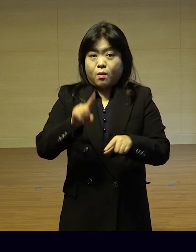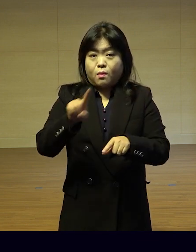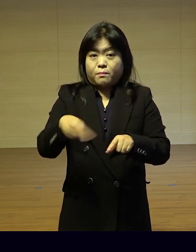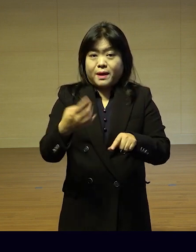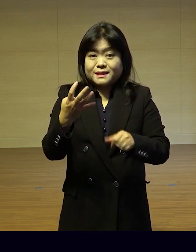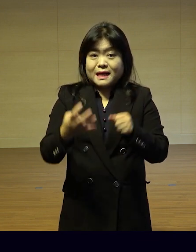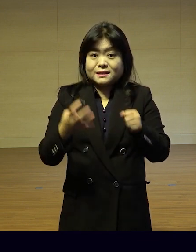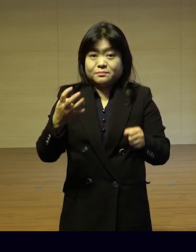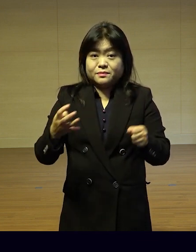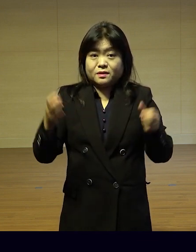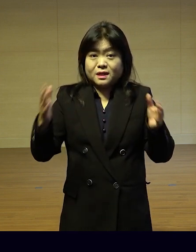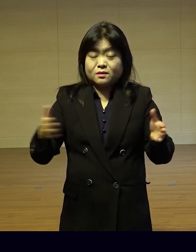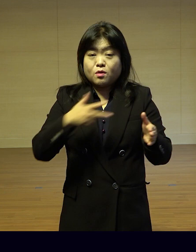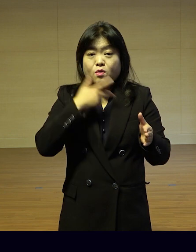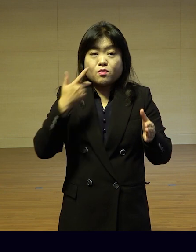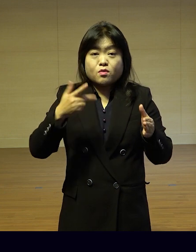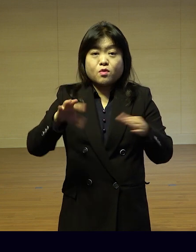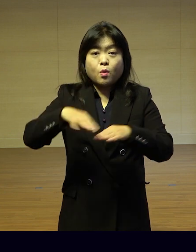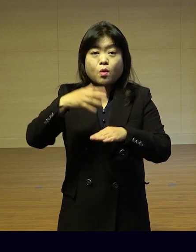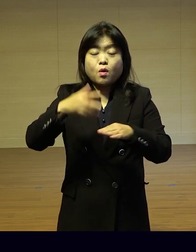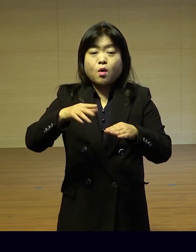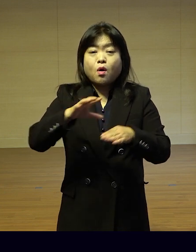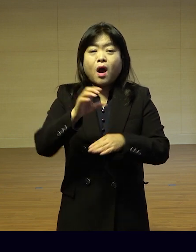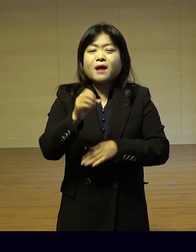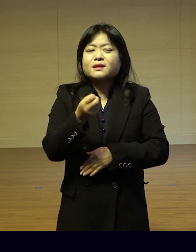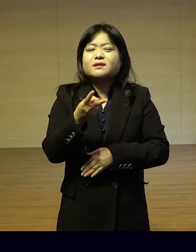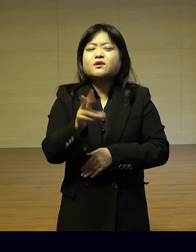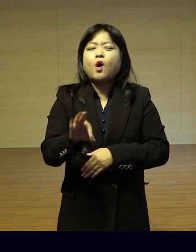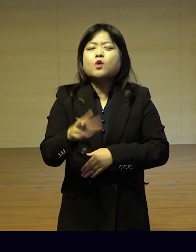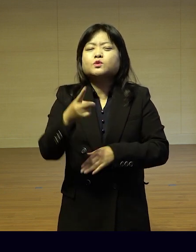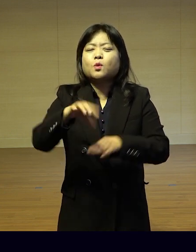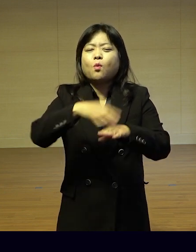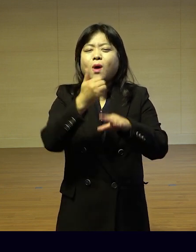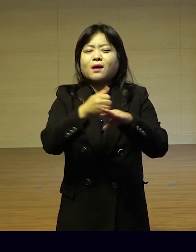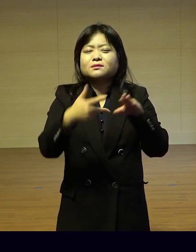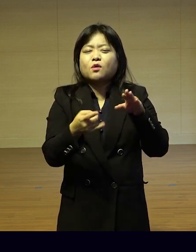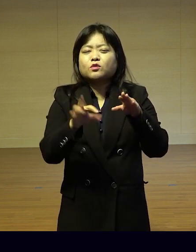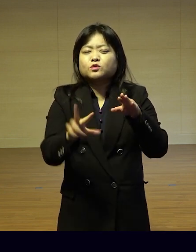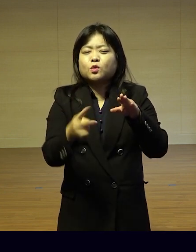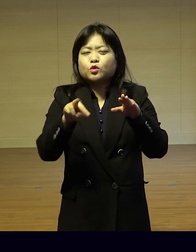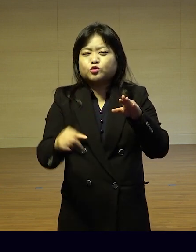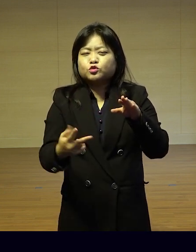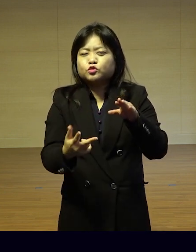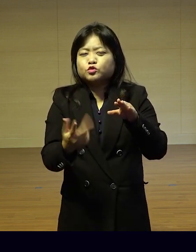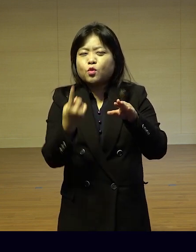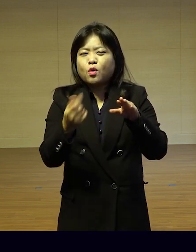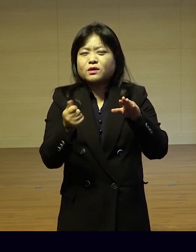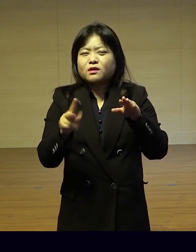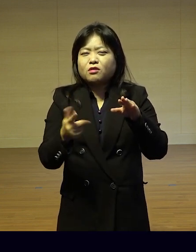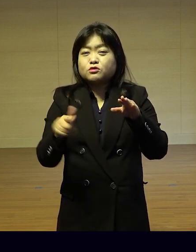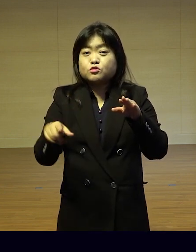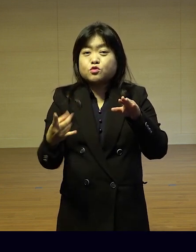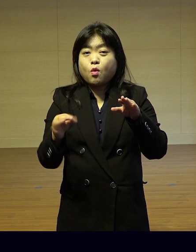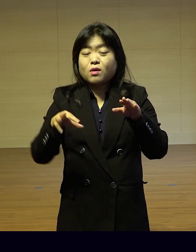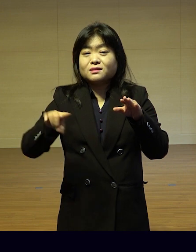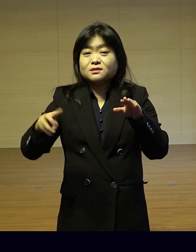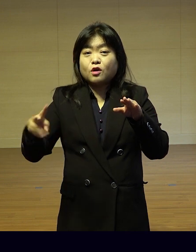140년에 이르는 영조 다음에 아들 정조, 순조, 헌종, 철종이